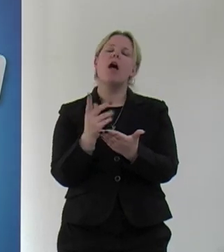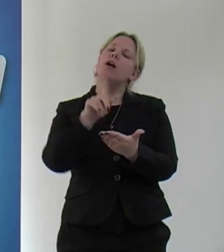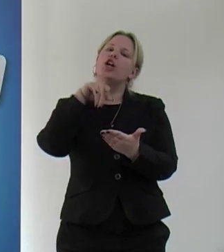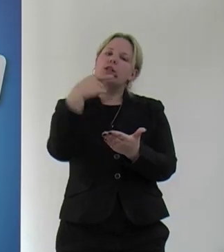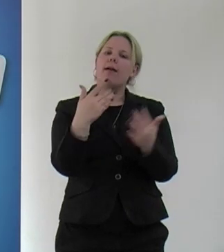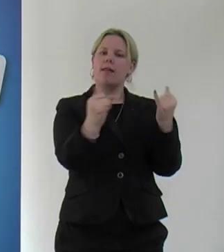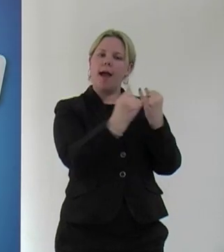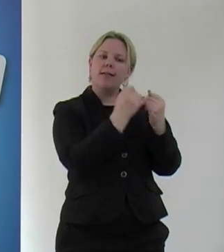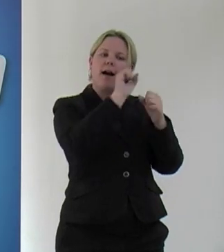können.